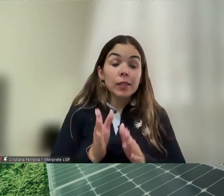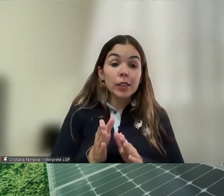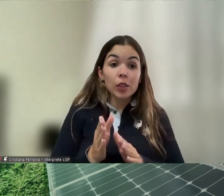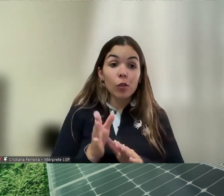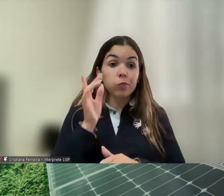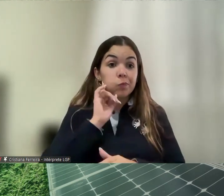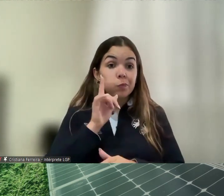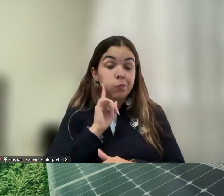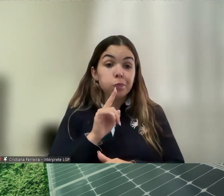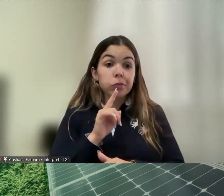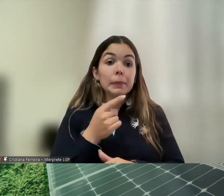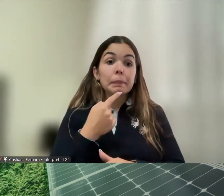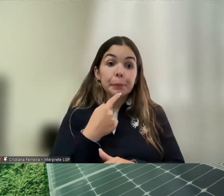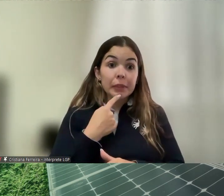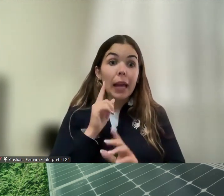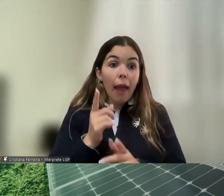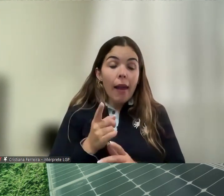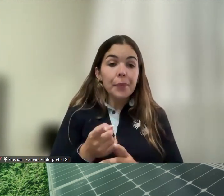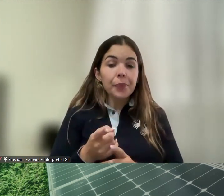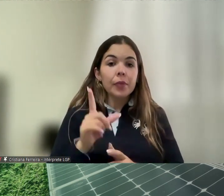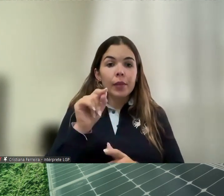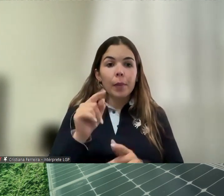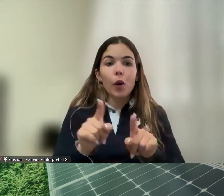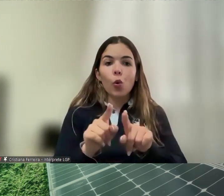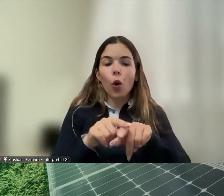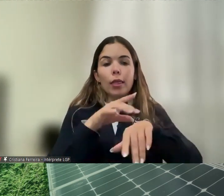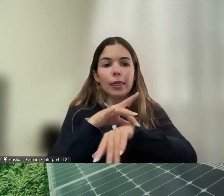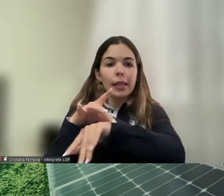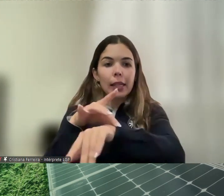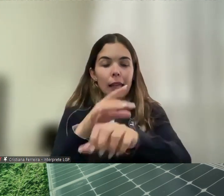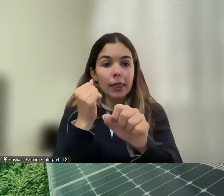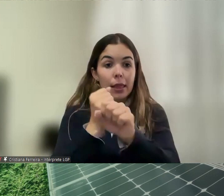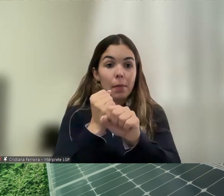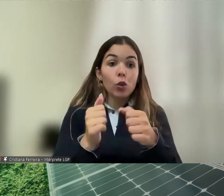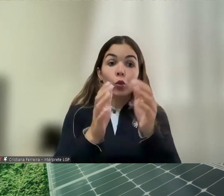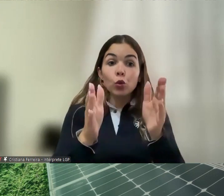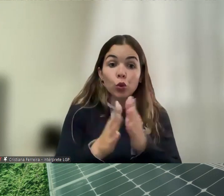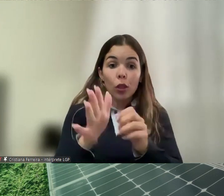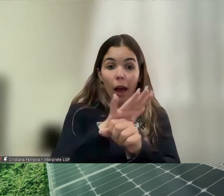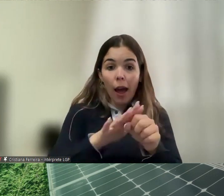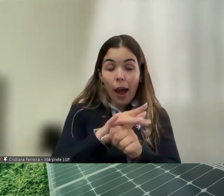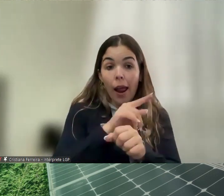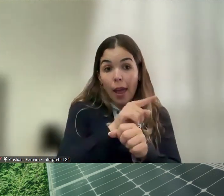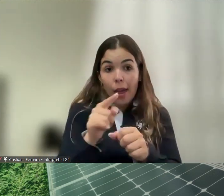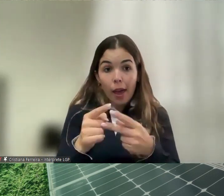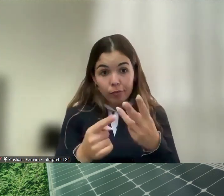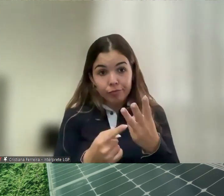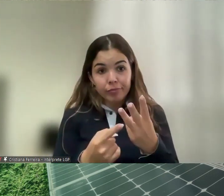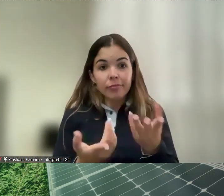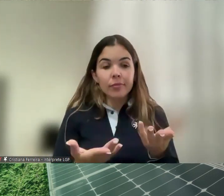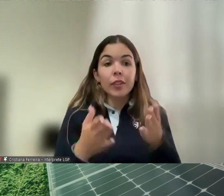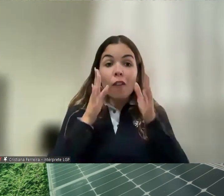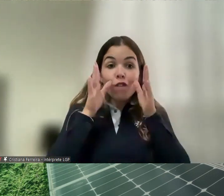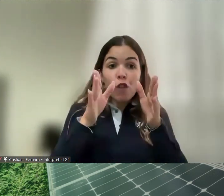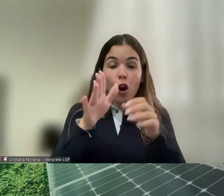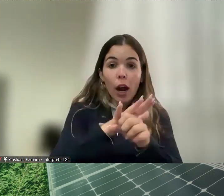conta e têm que ser um guia de atuação para todas estas vertentes. Focando na minha área mais